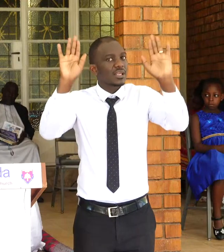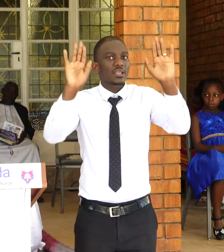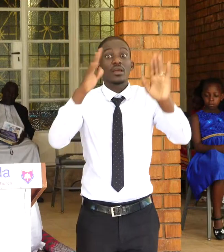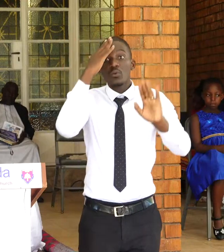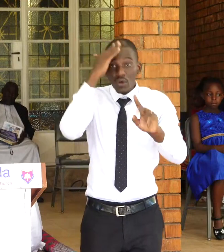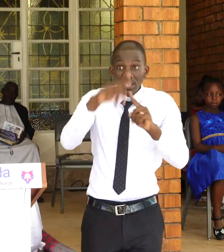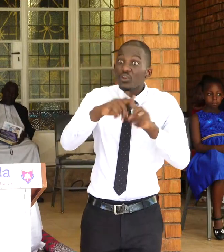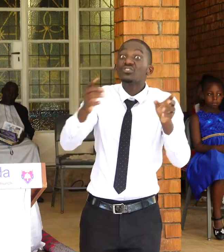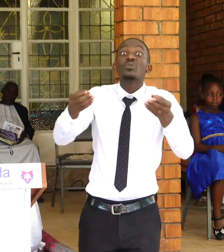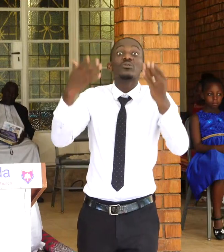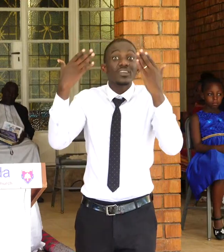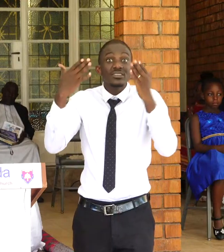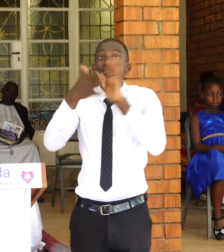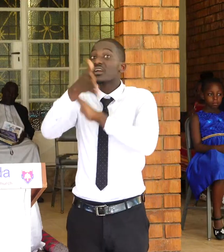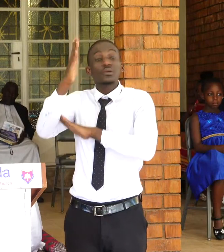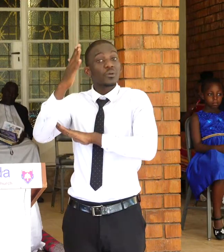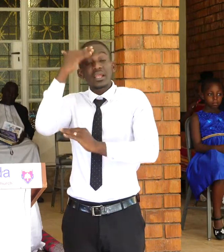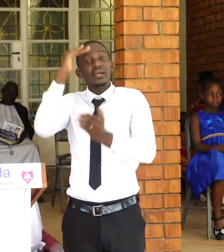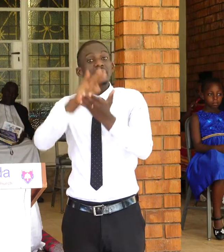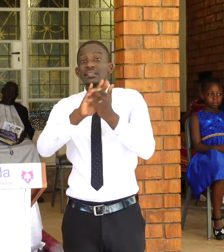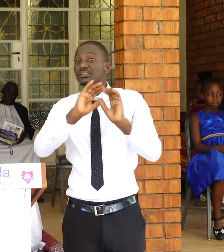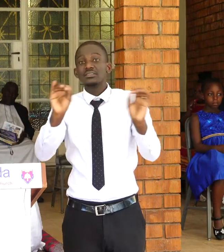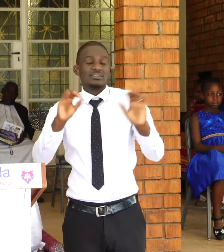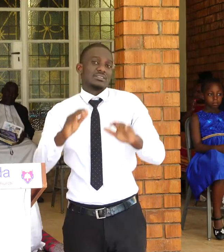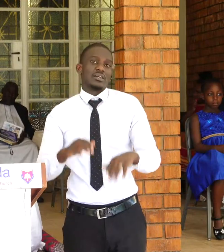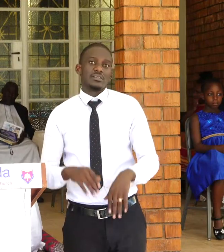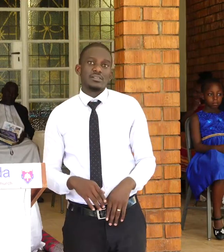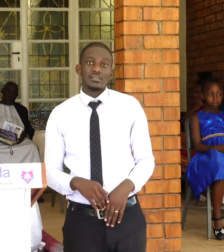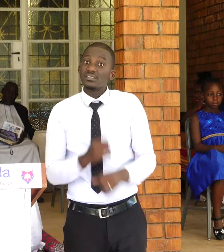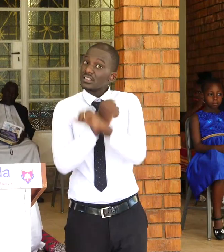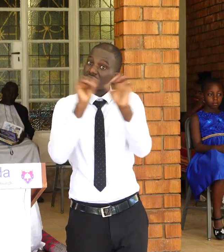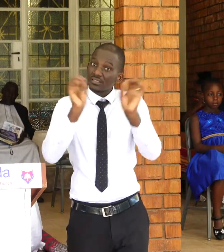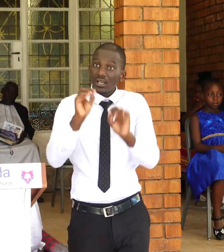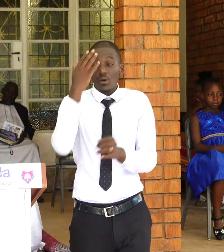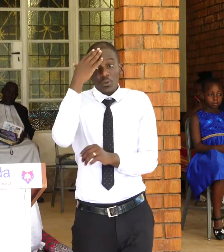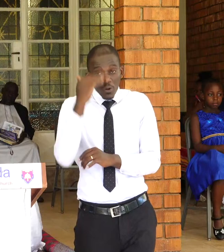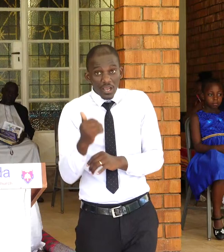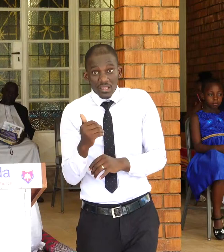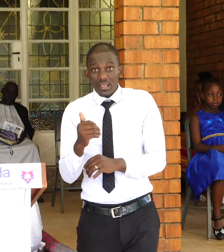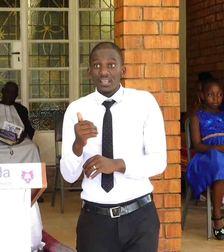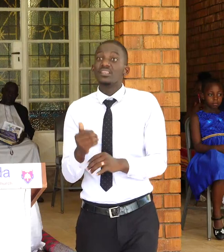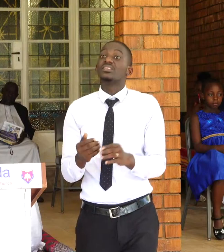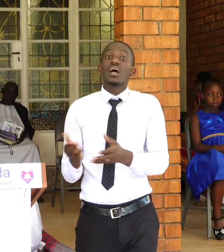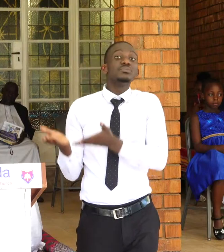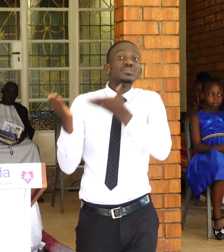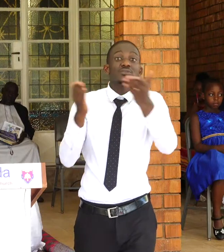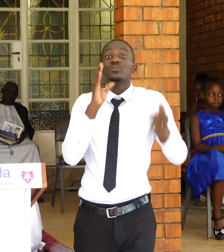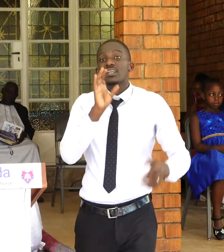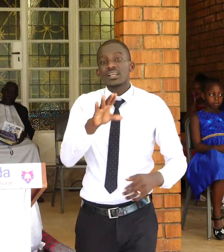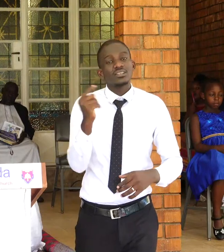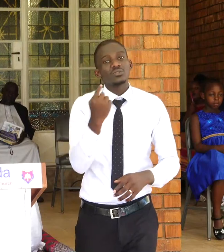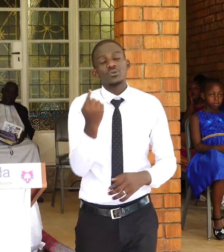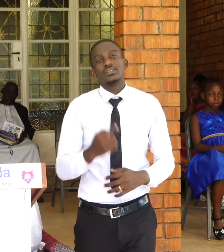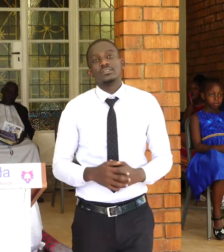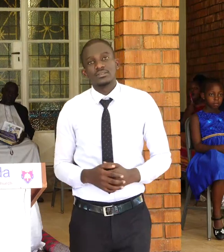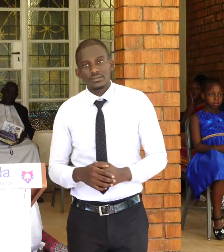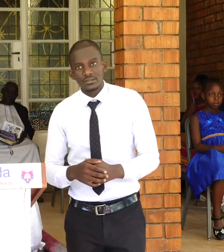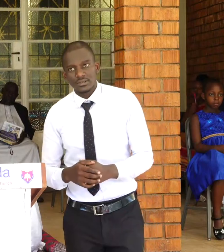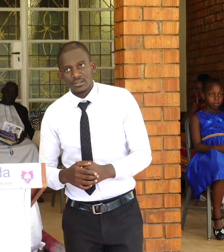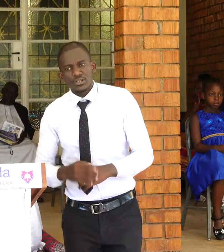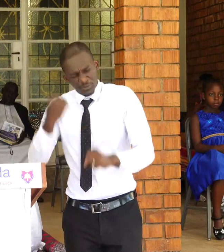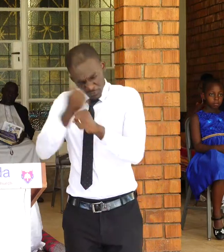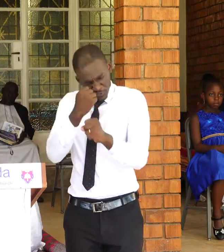yo tejja kutaasa kubanga eyinza n'okumaliza ng'ekuleetedde buleetezi kikolimo